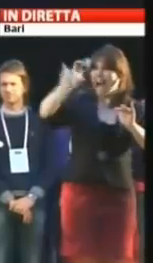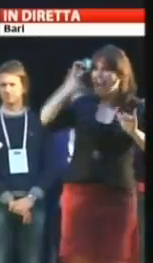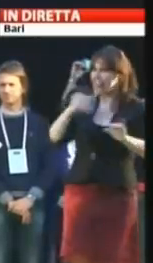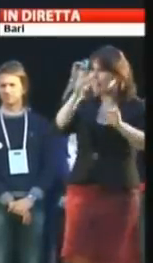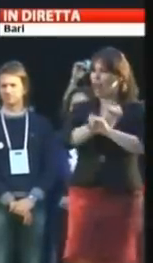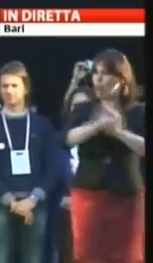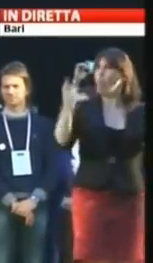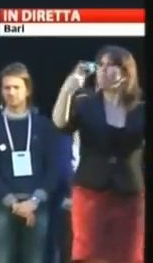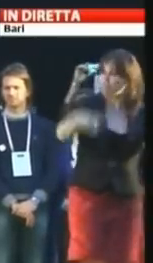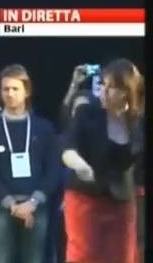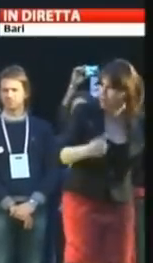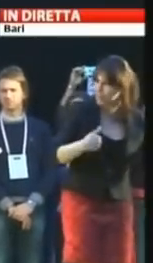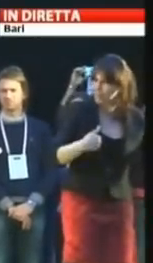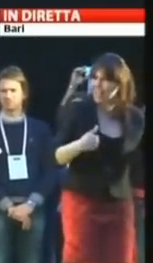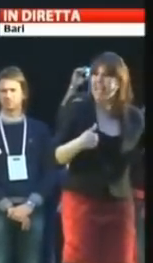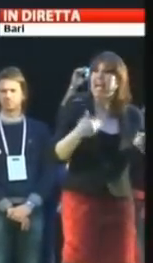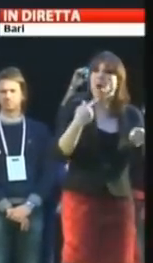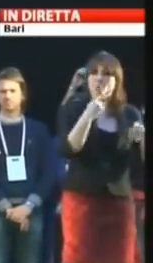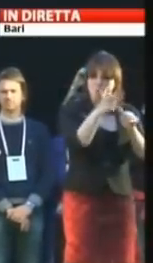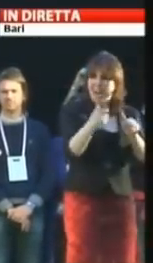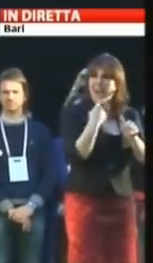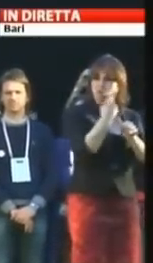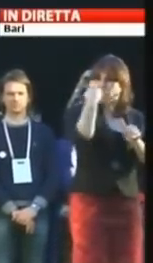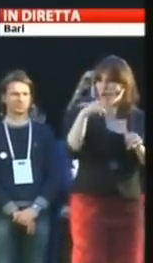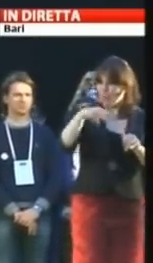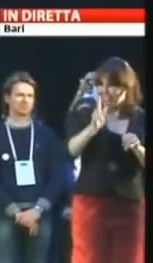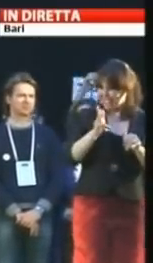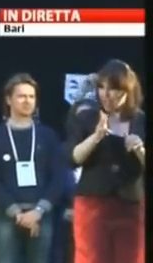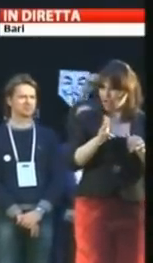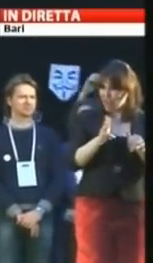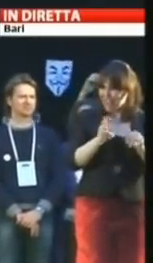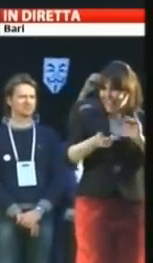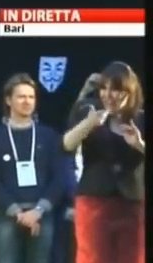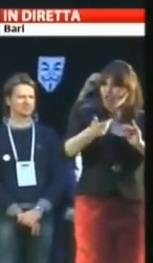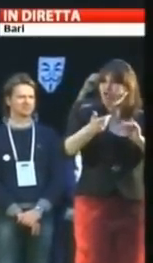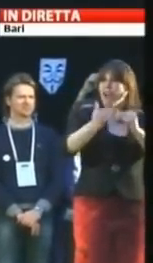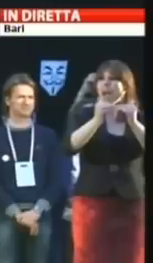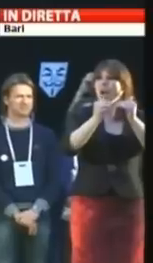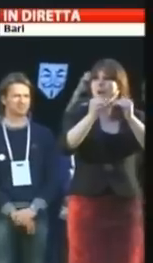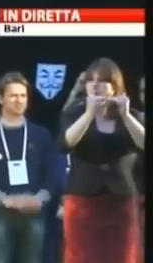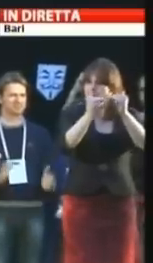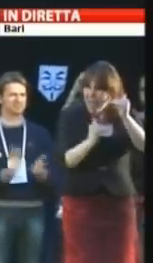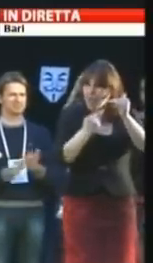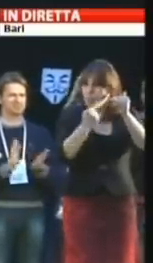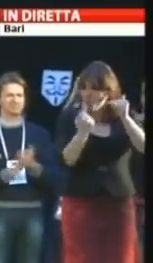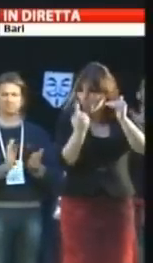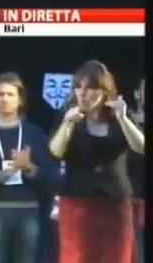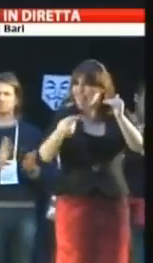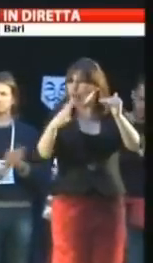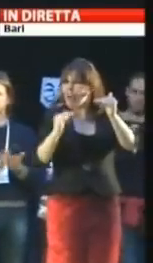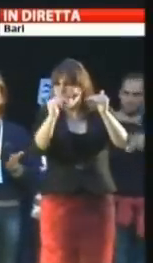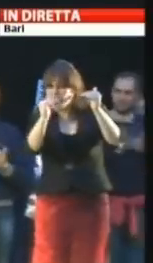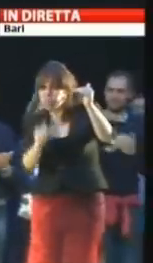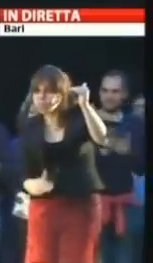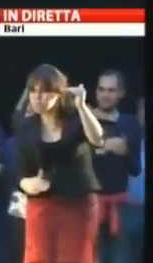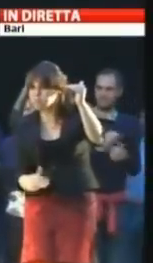boom. La nostra crescita fino all'anno scorso, 2013, è stato meno 1,9. Il Fondo Monetario ha detto per